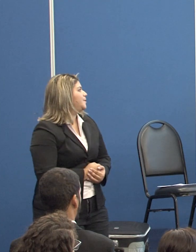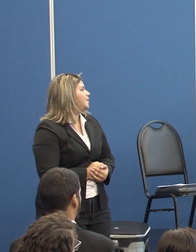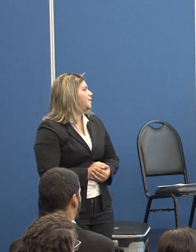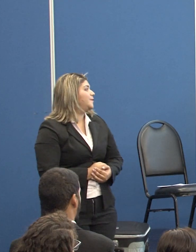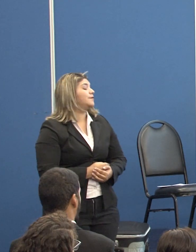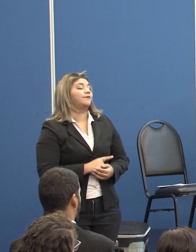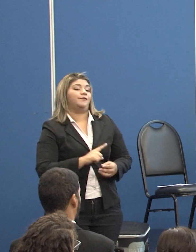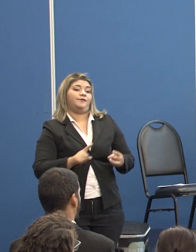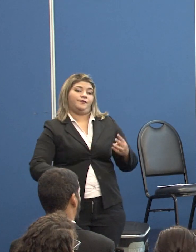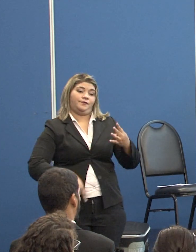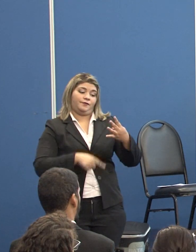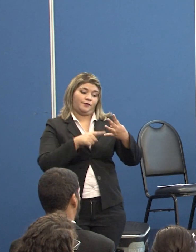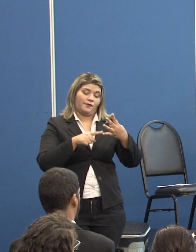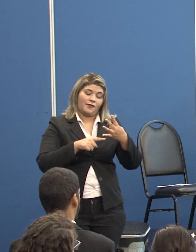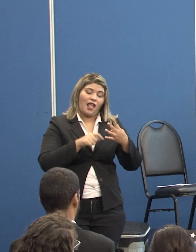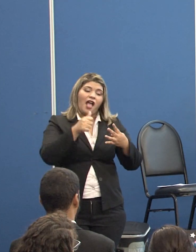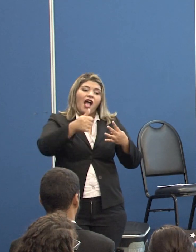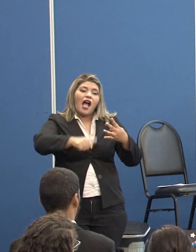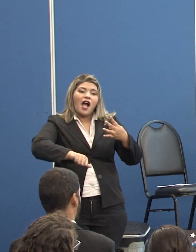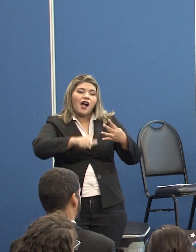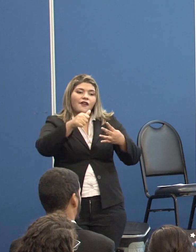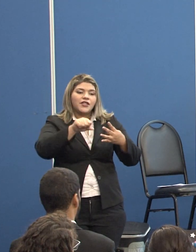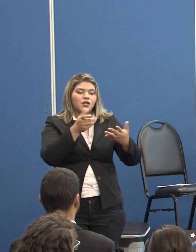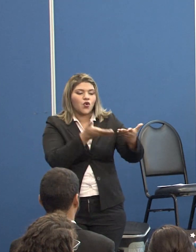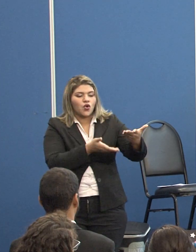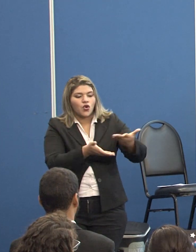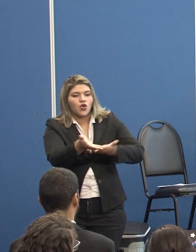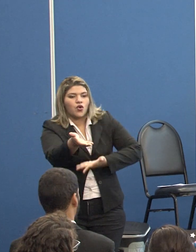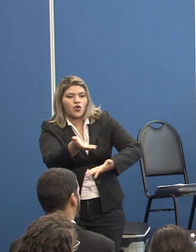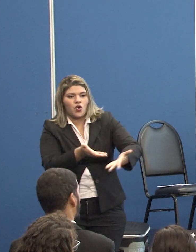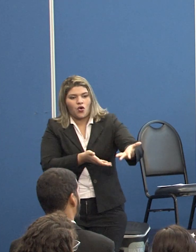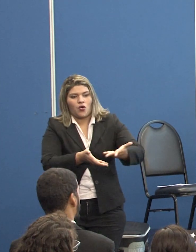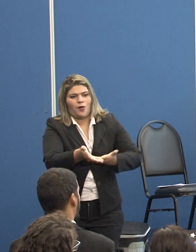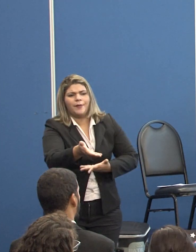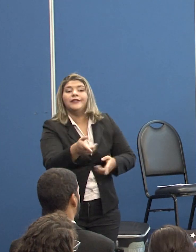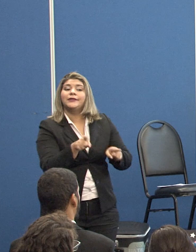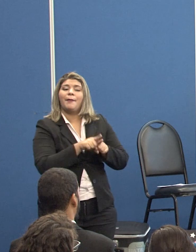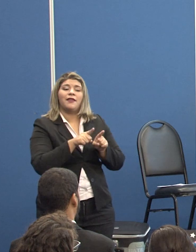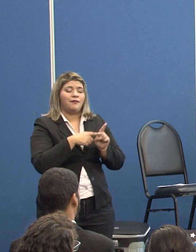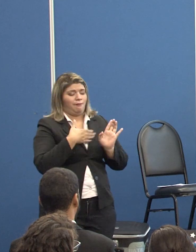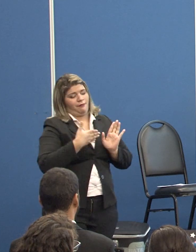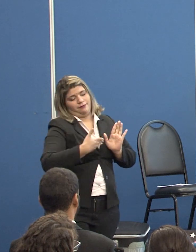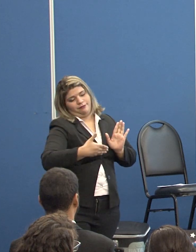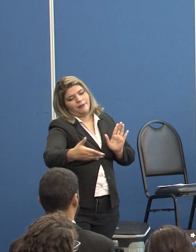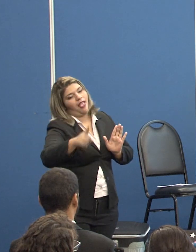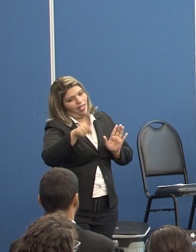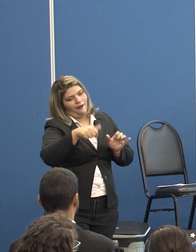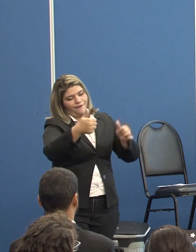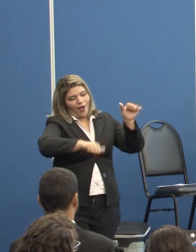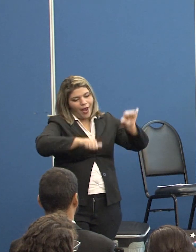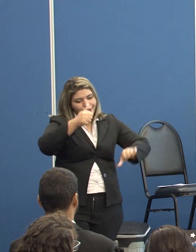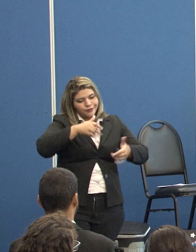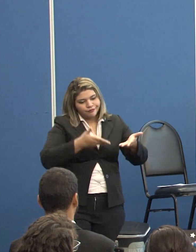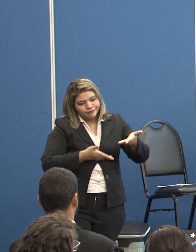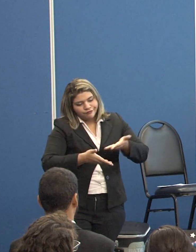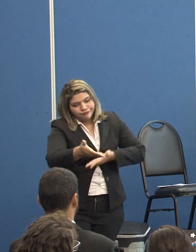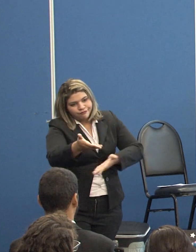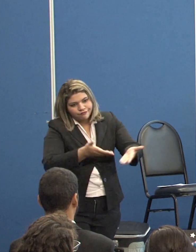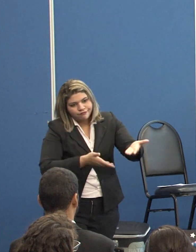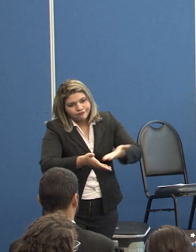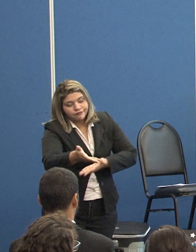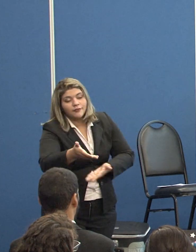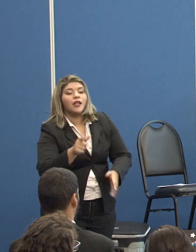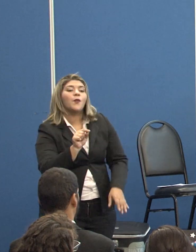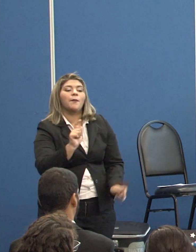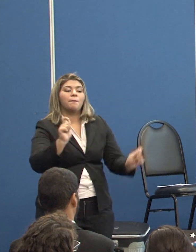a avaliação cooperativa, essa também se faz presente durante todo o processo, na qual o aluno a